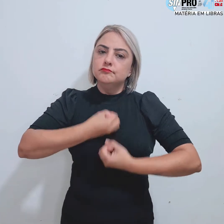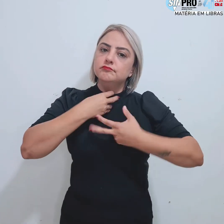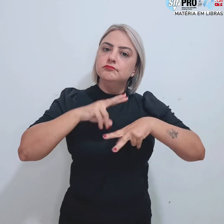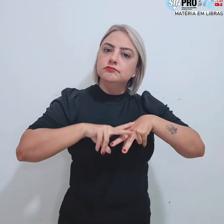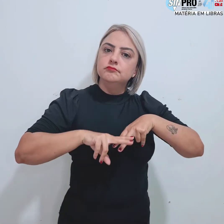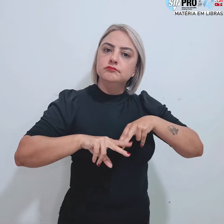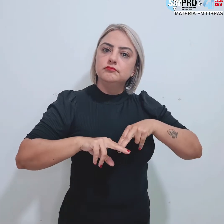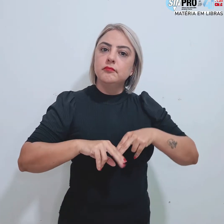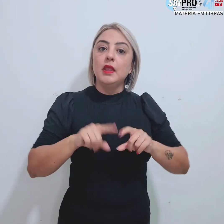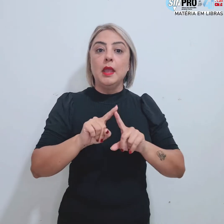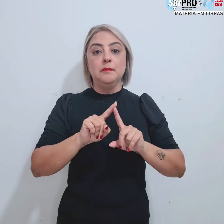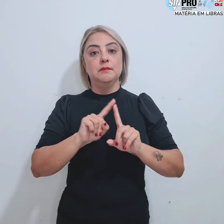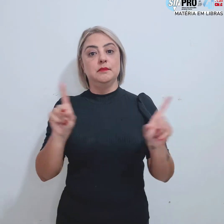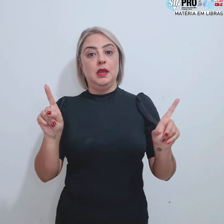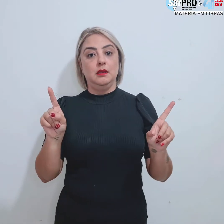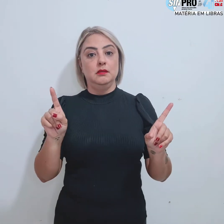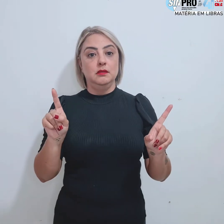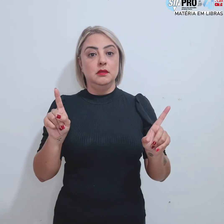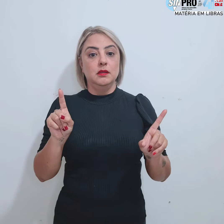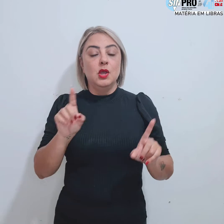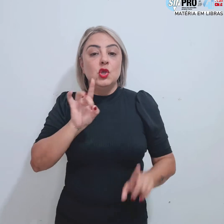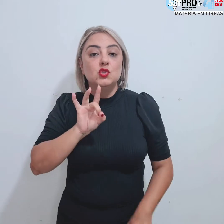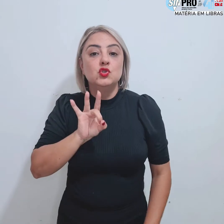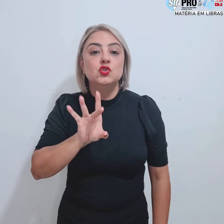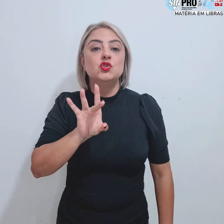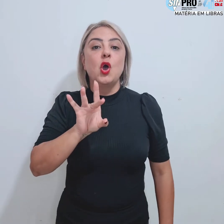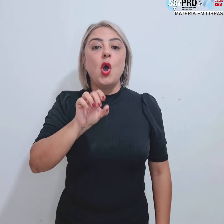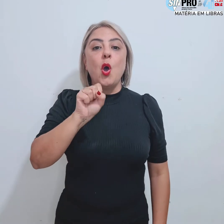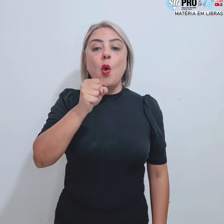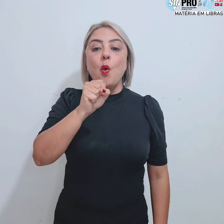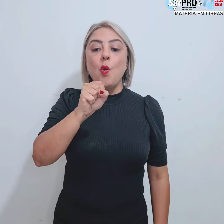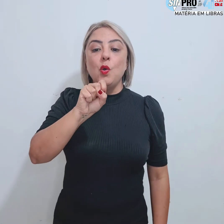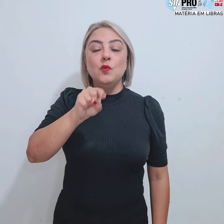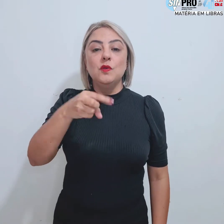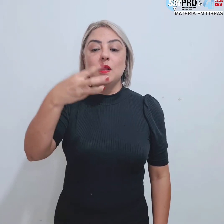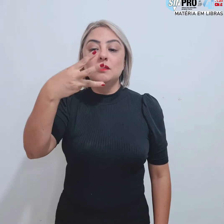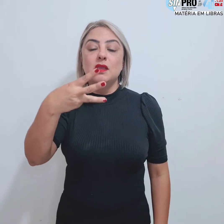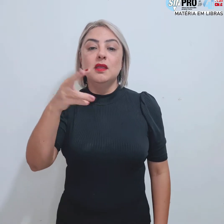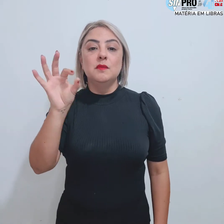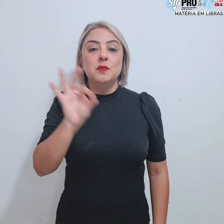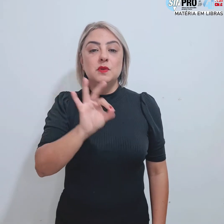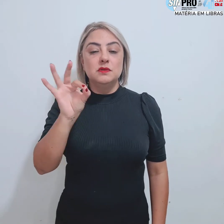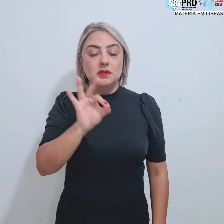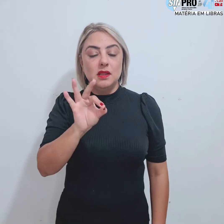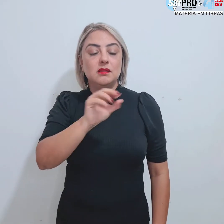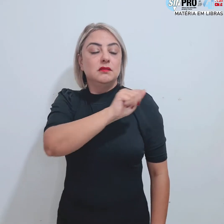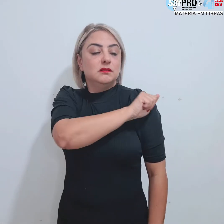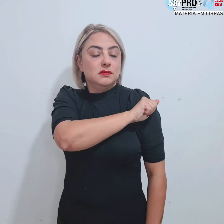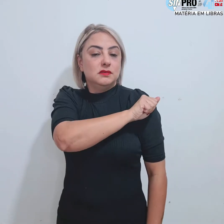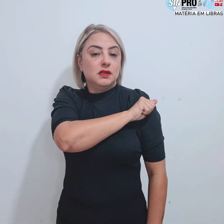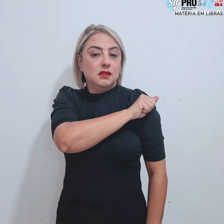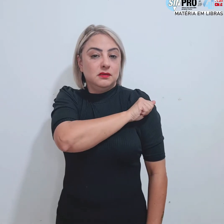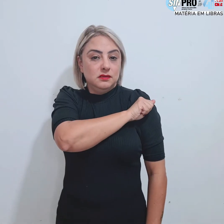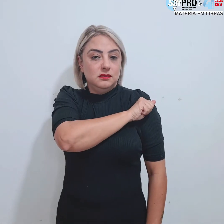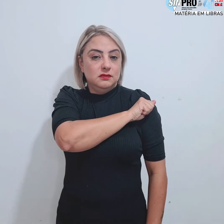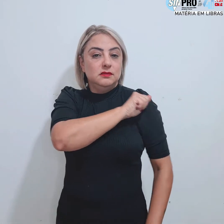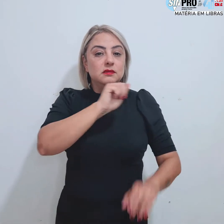gênero. Mesmo assim, apenas 8,3% dos estudantes das estudantes